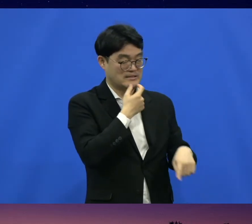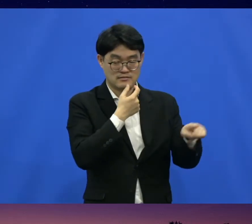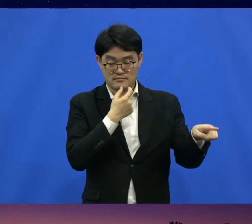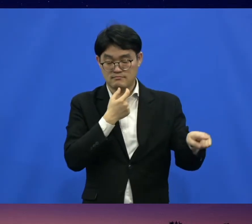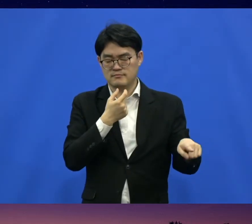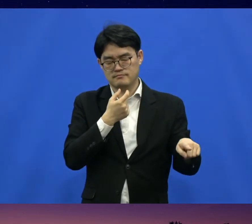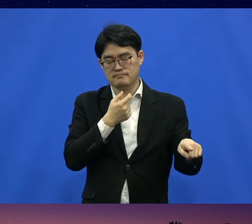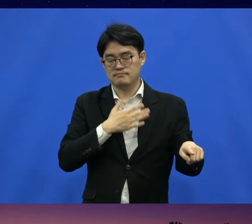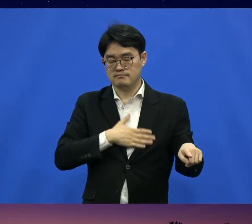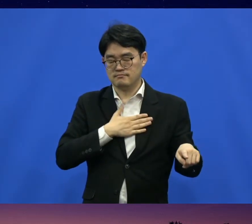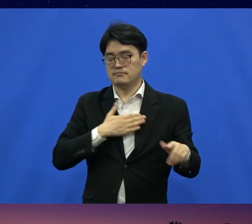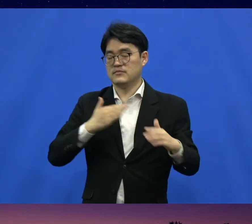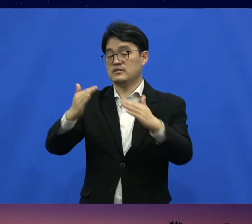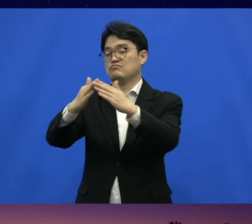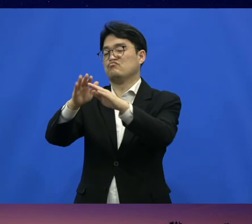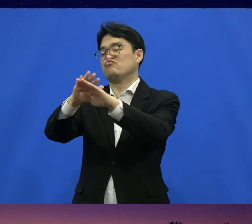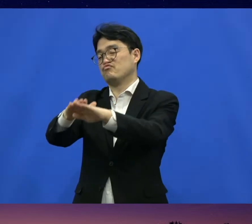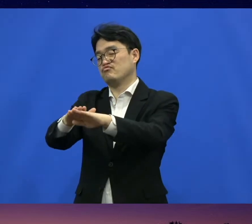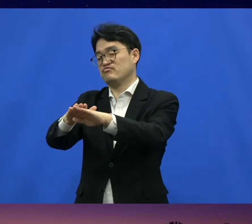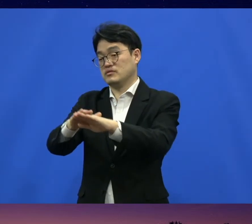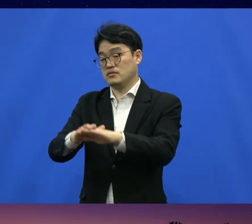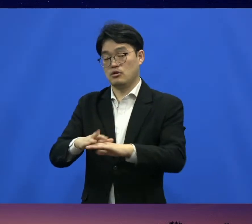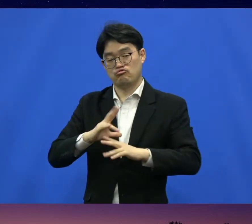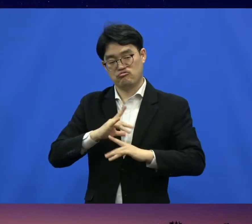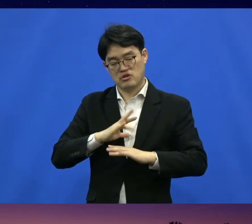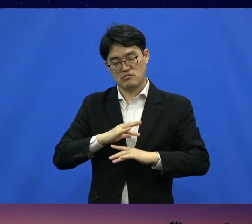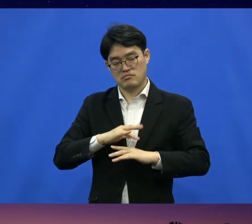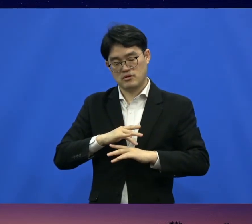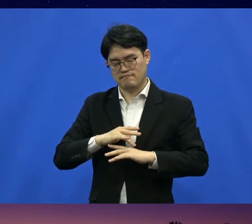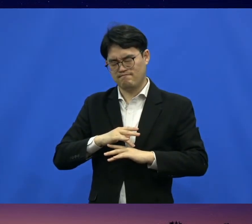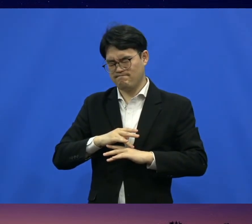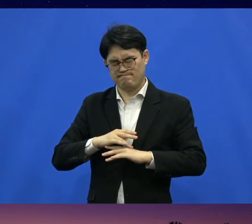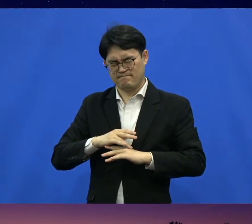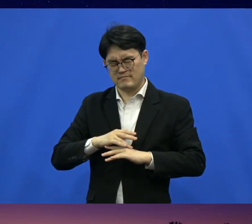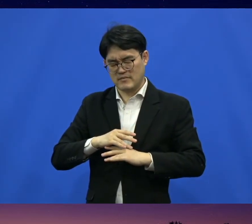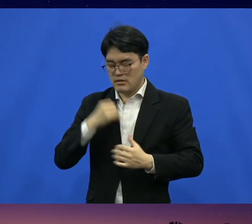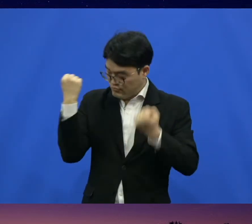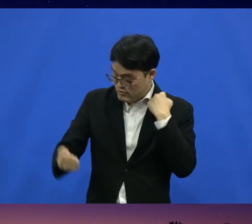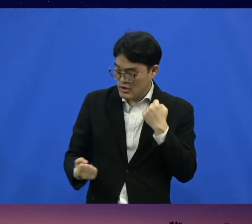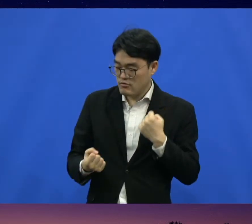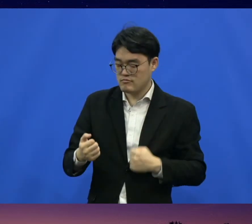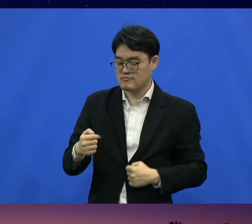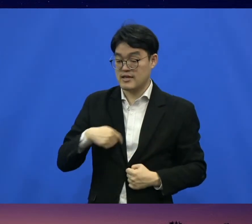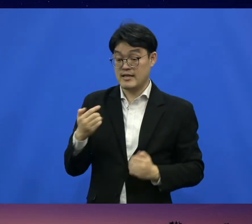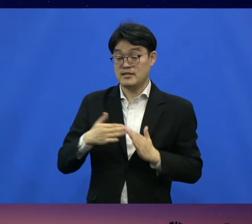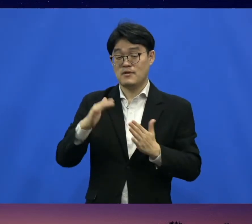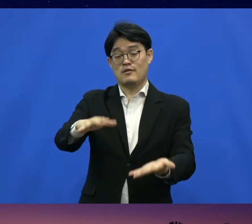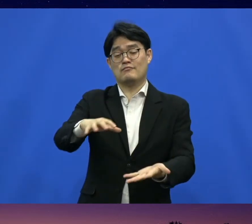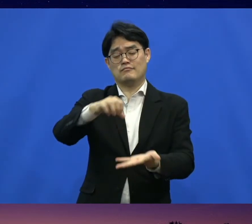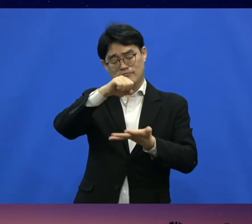두려움을 이기는 것이 믿음입니다. 그는 법궤를 자신의 집에 드리는 것을 영광으로 알았던 거예요.